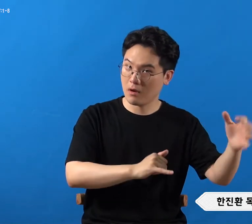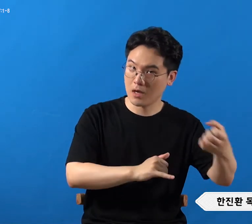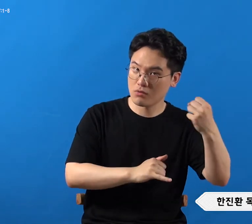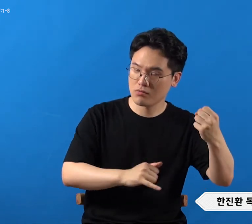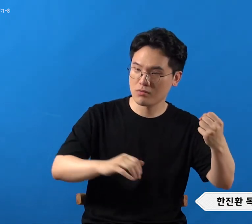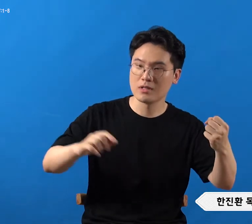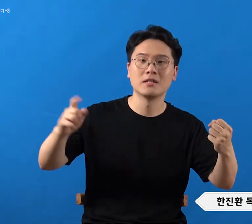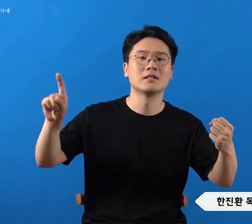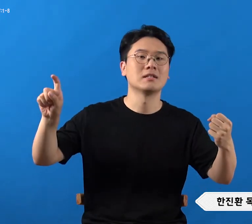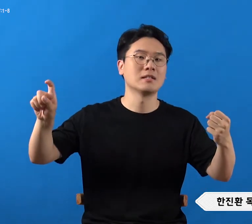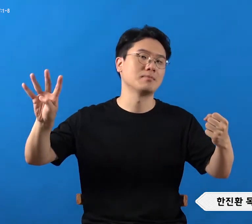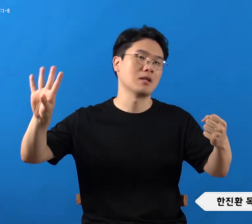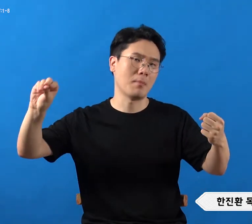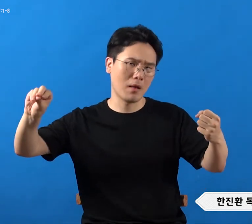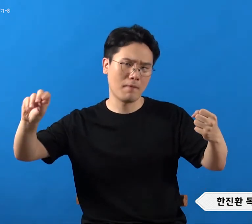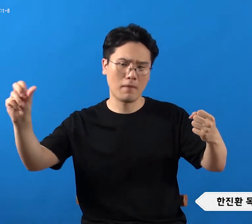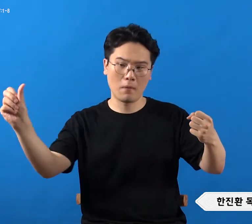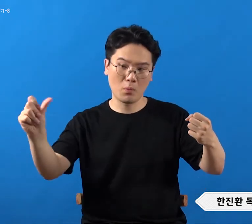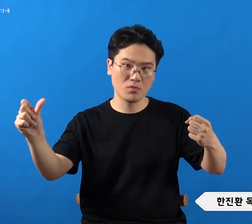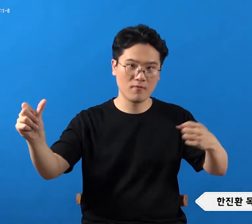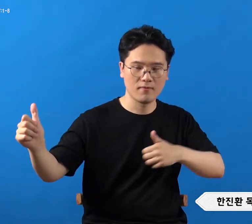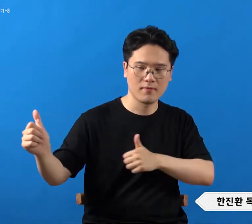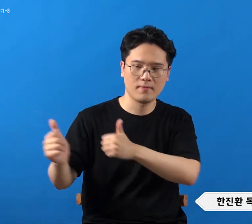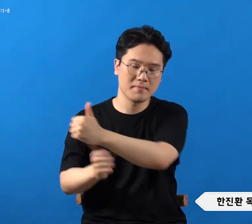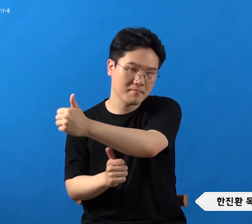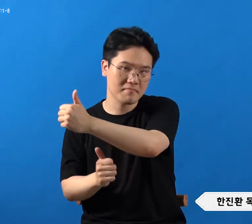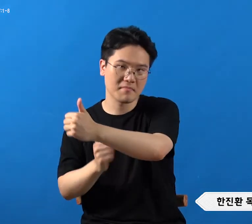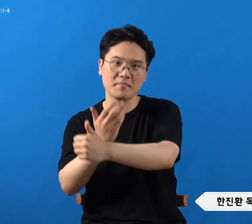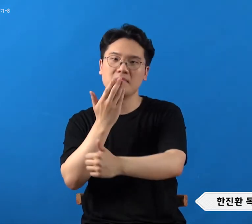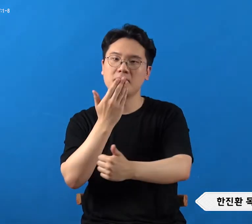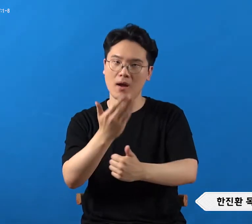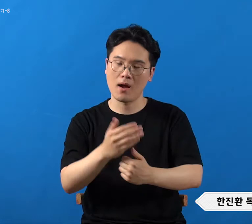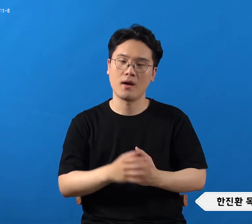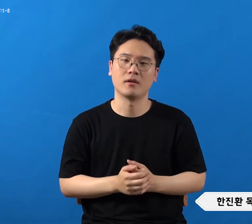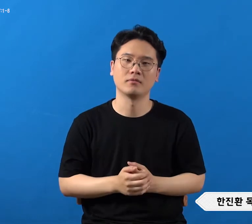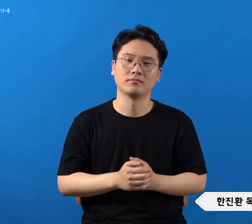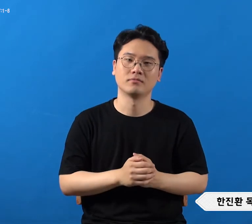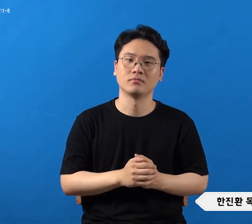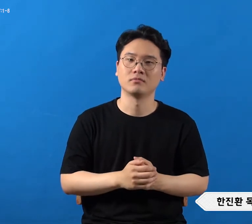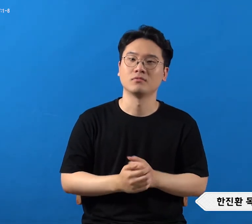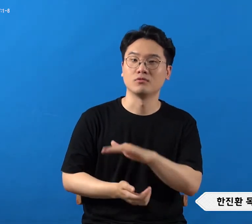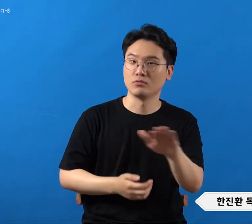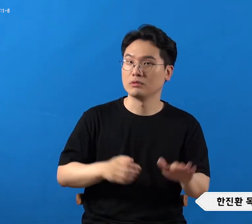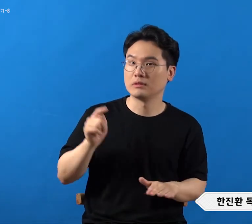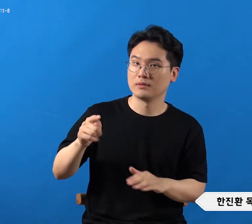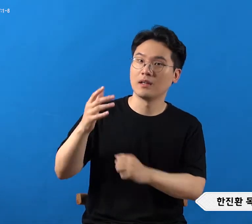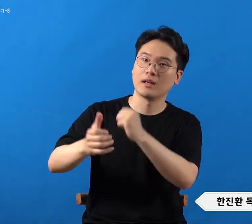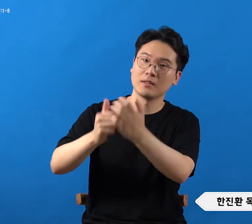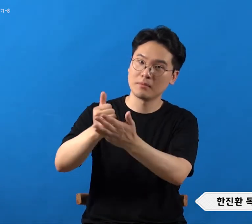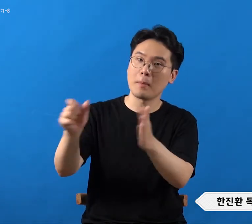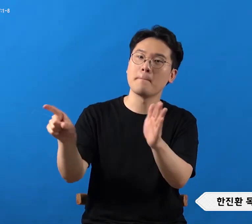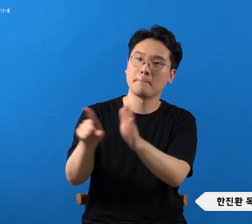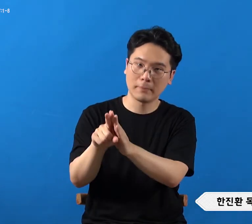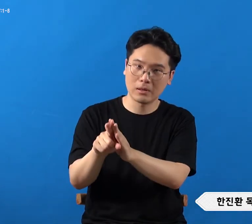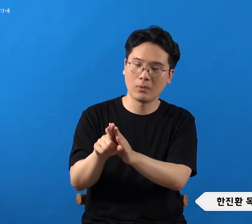5천을 물리칠 수 있도록 하나님이 해 주십니다. 우리가 그 하나님을 믿고 나아가는 것이 중요하죠.